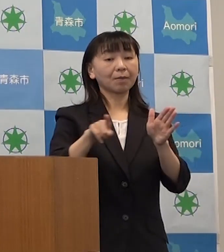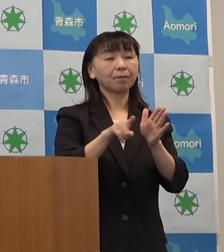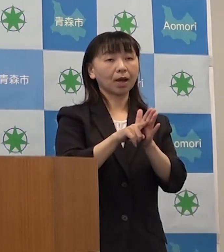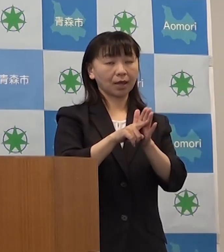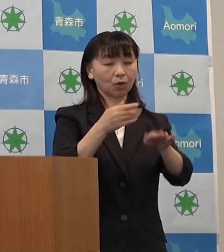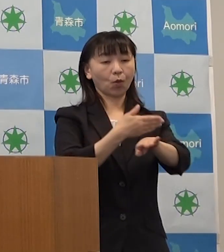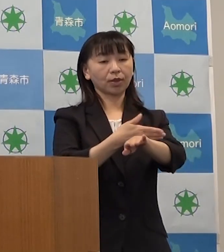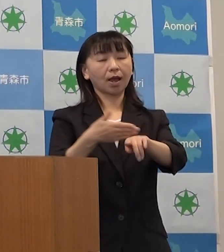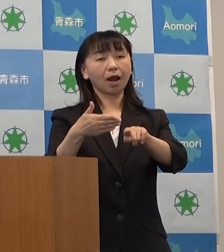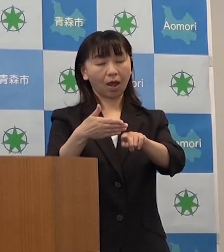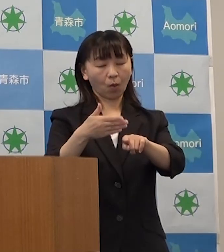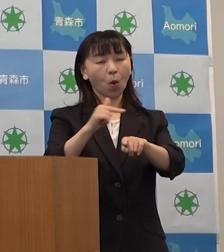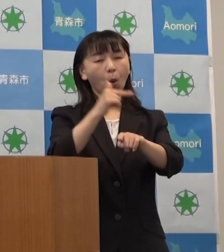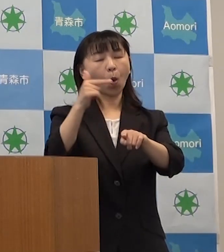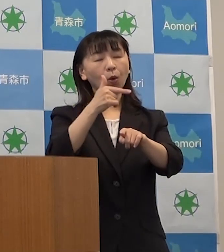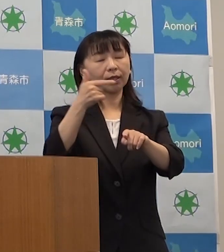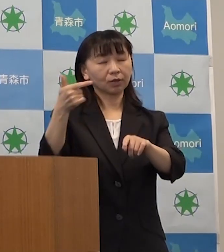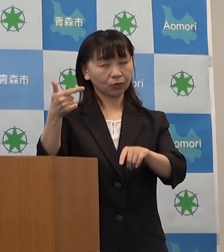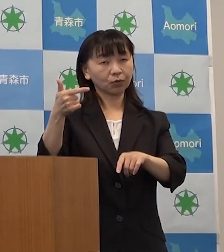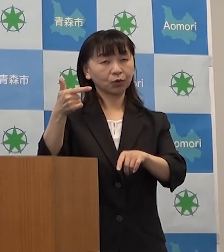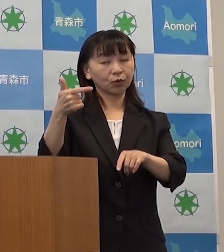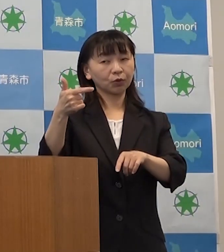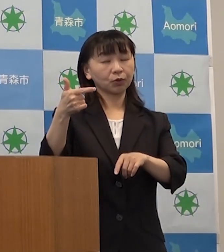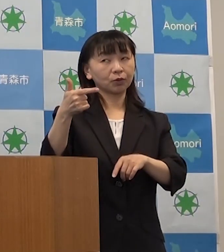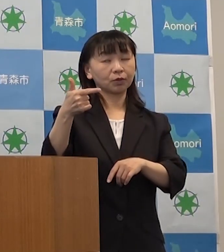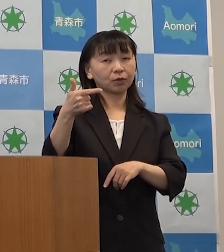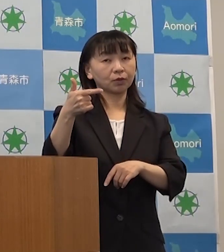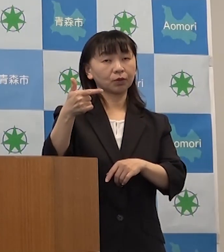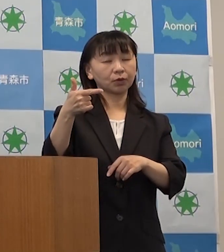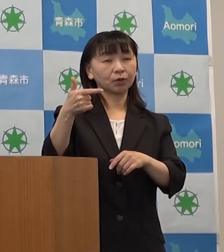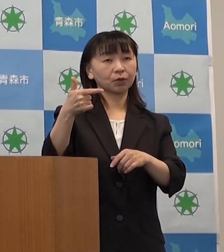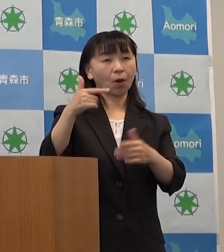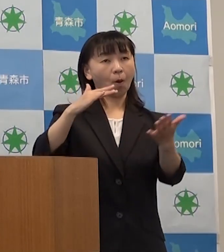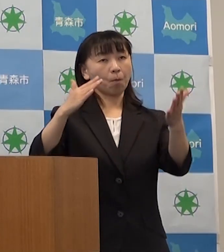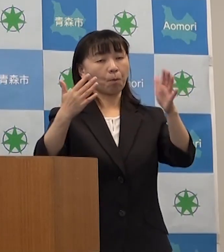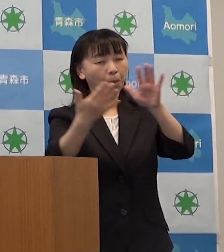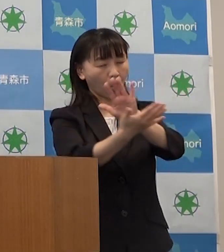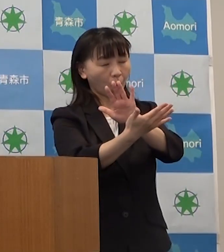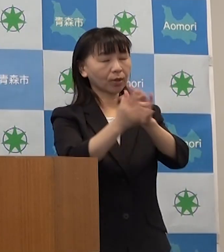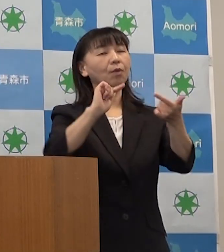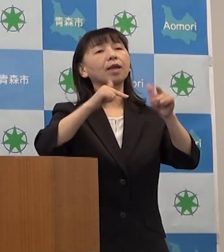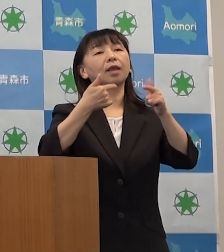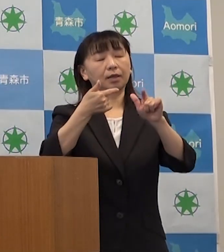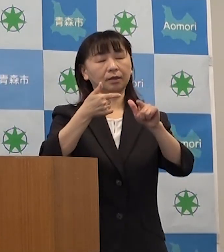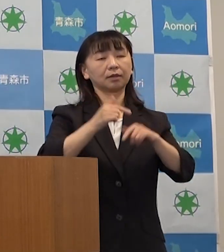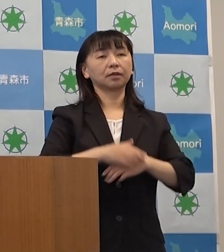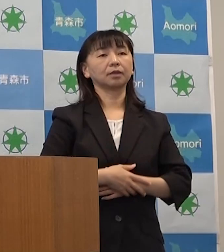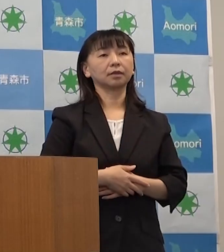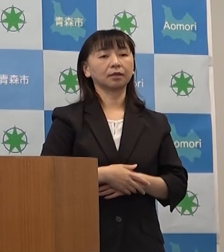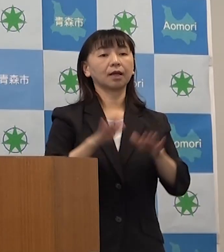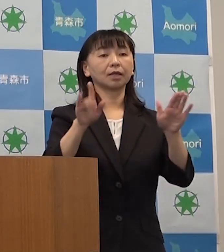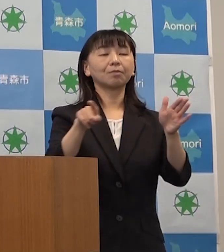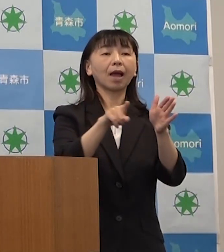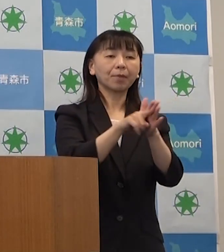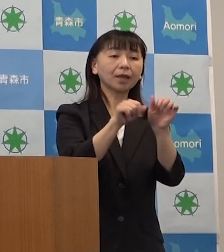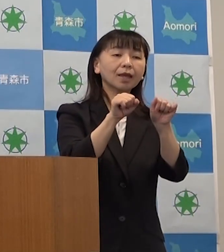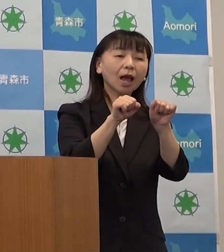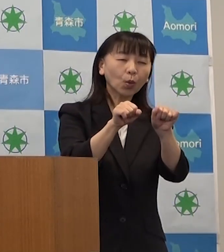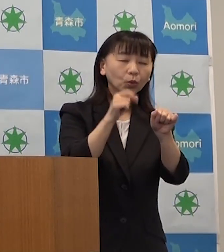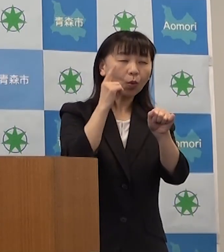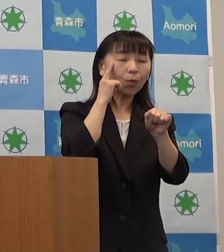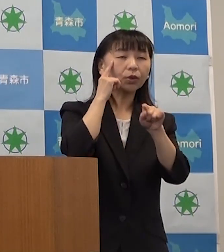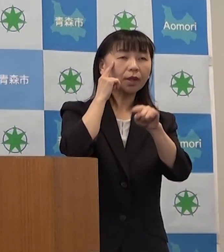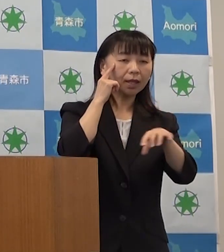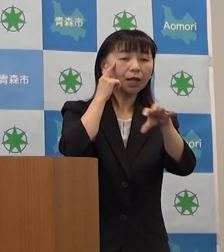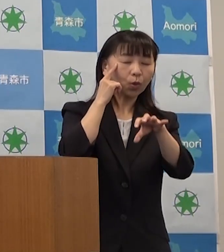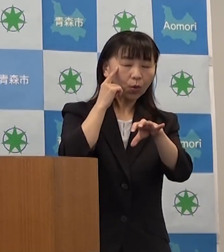の流れを大きくこうなんて転換するのではなく、今までこうやろうとしていたことは